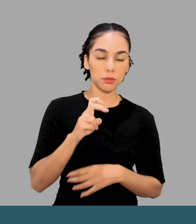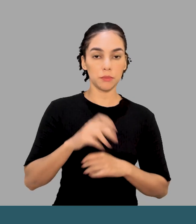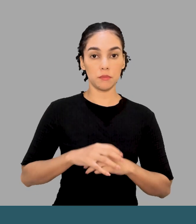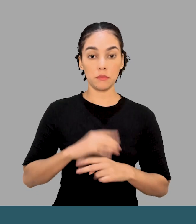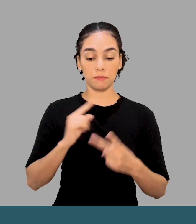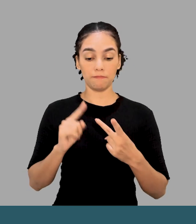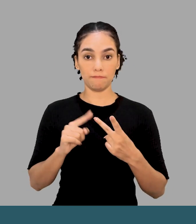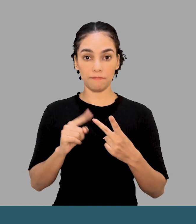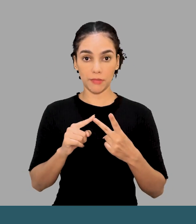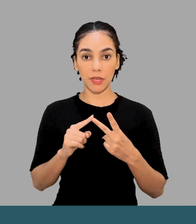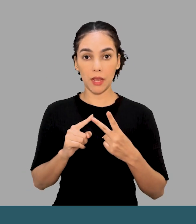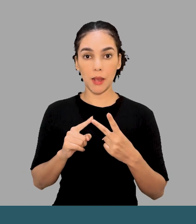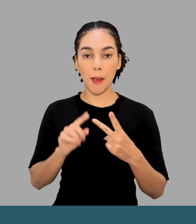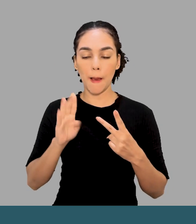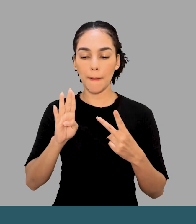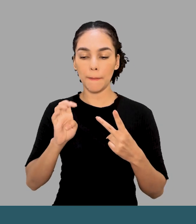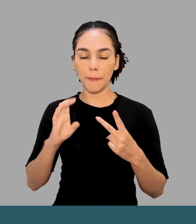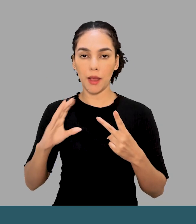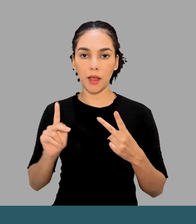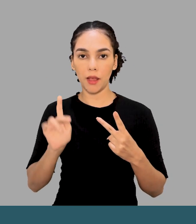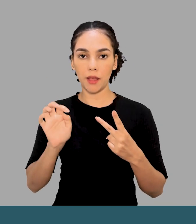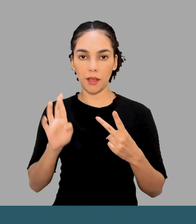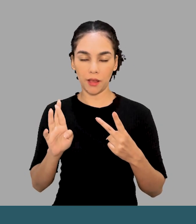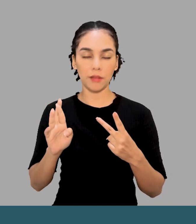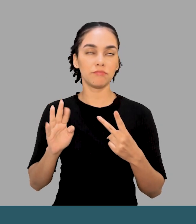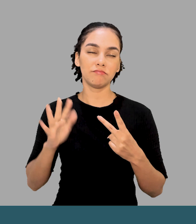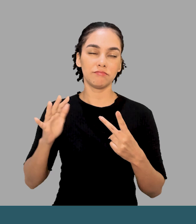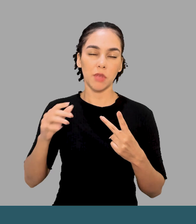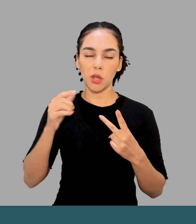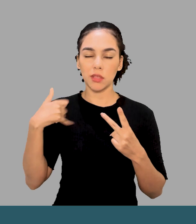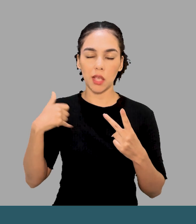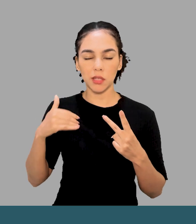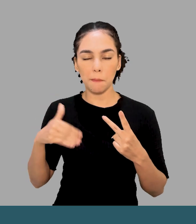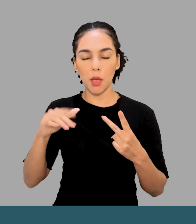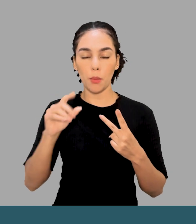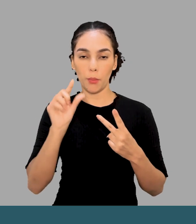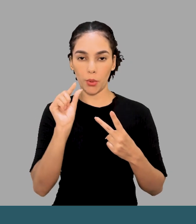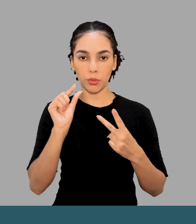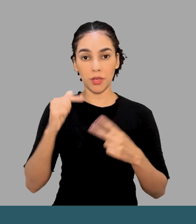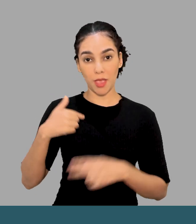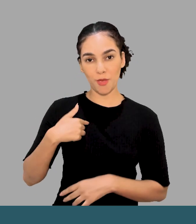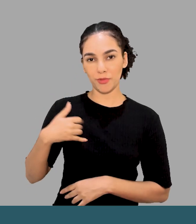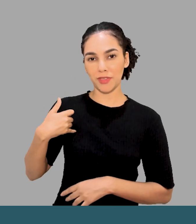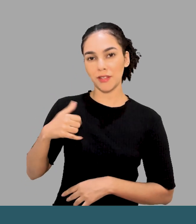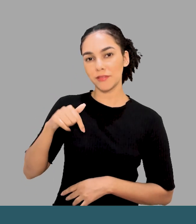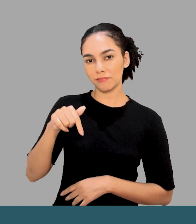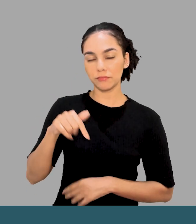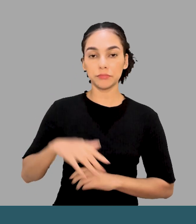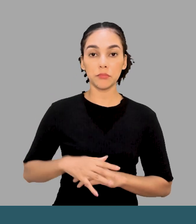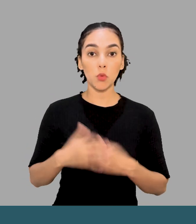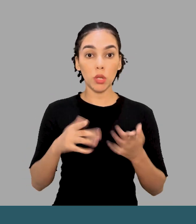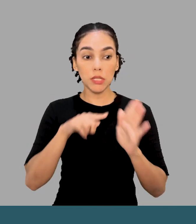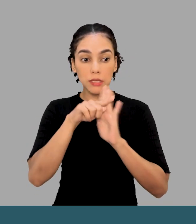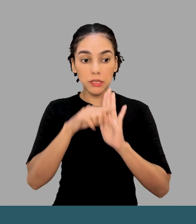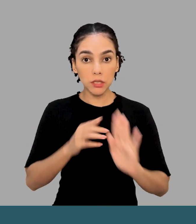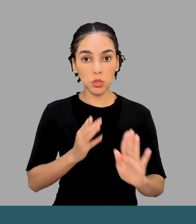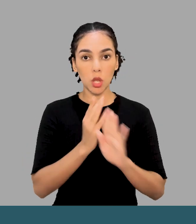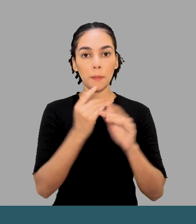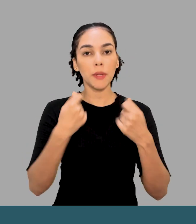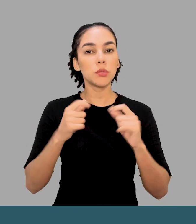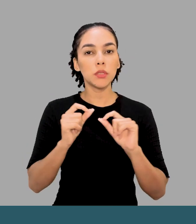pouco mais tarde. Comigo, aos 7 anos, por exemplo. Para chegar ao diagnóstico, é necessário a medição da